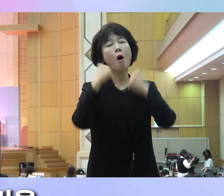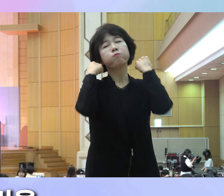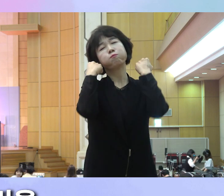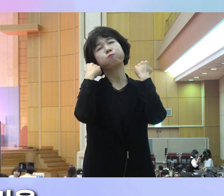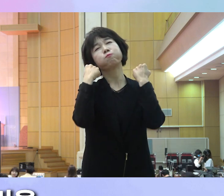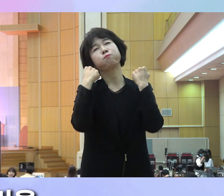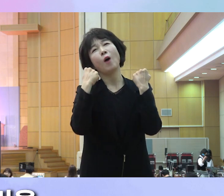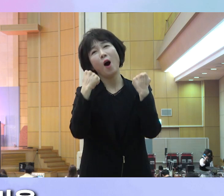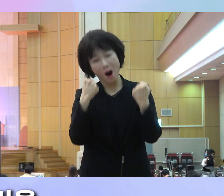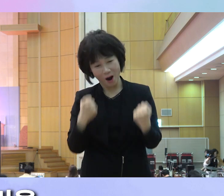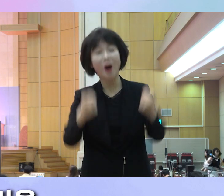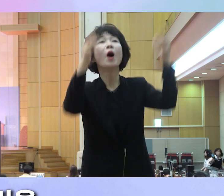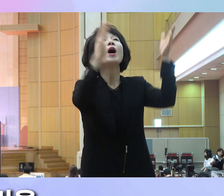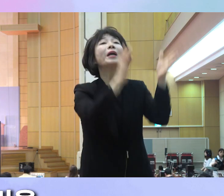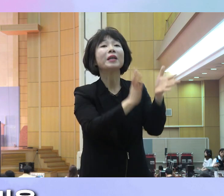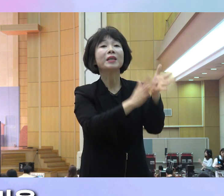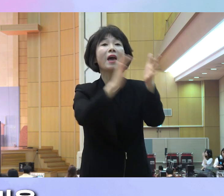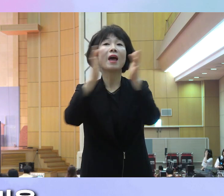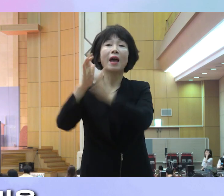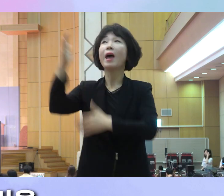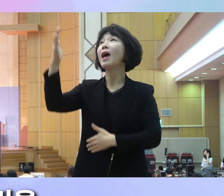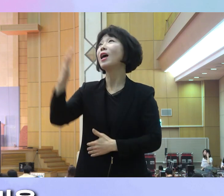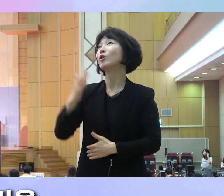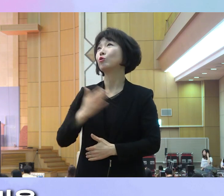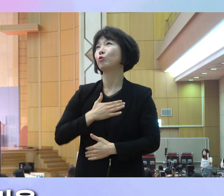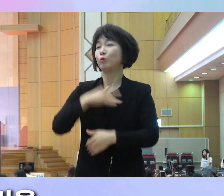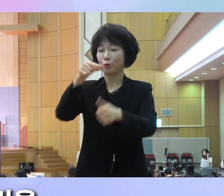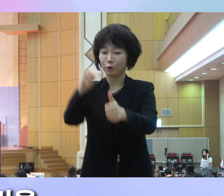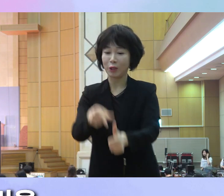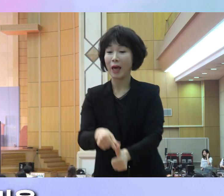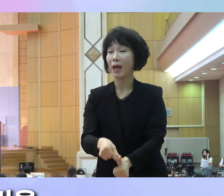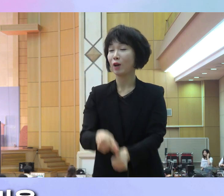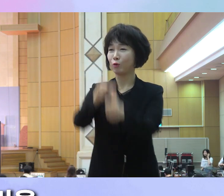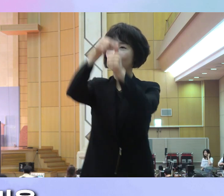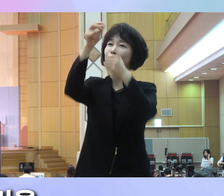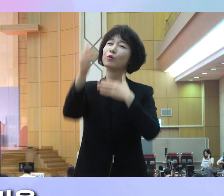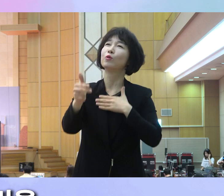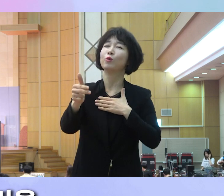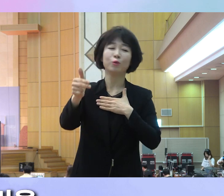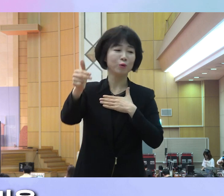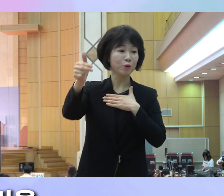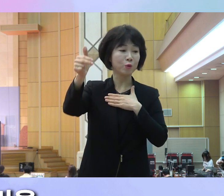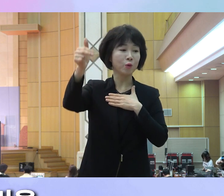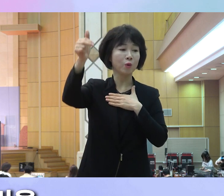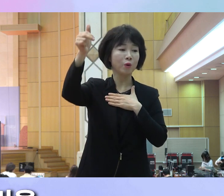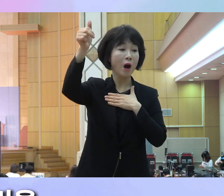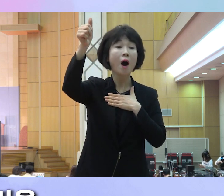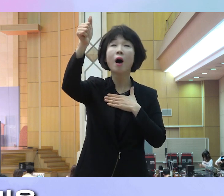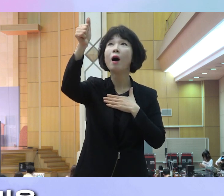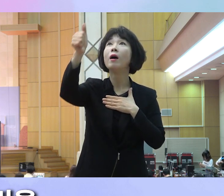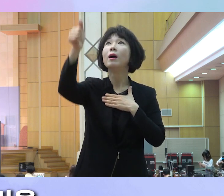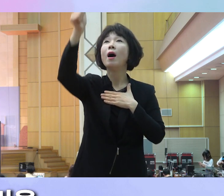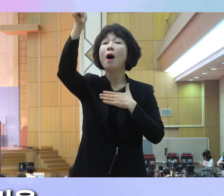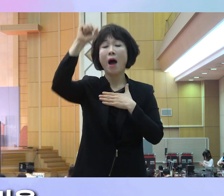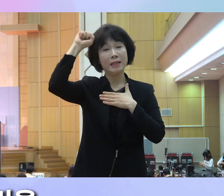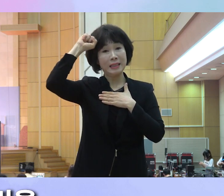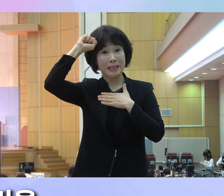무덤에 머물러 예수 내 구주